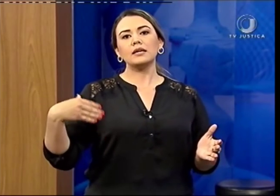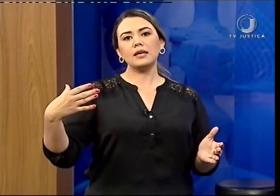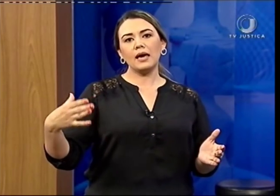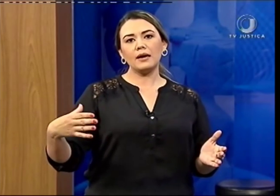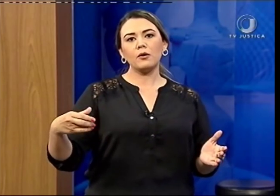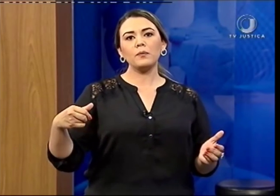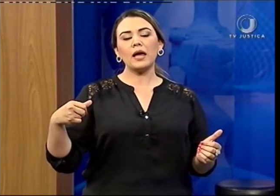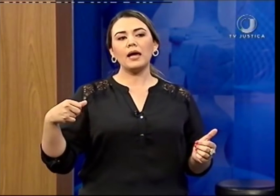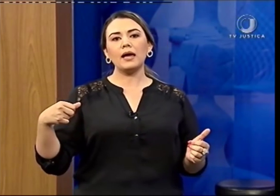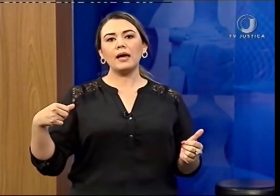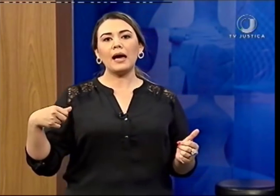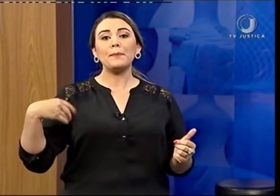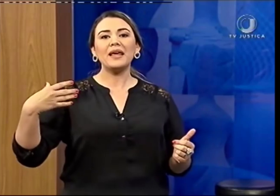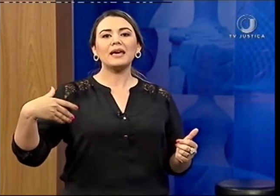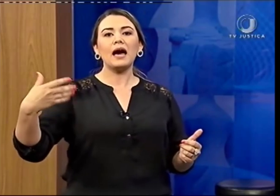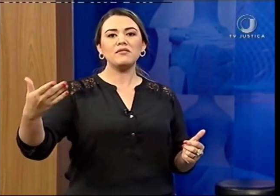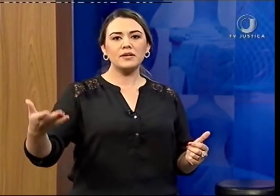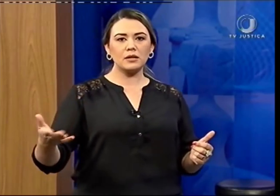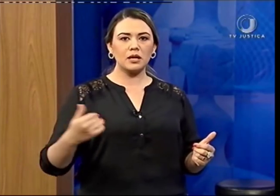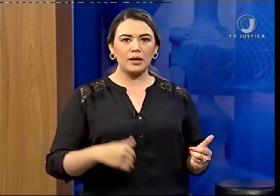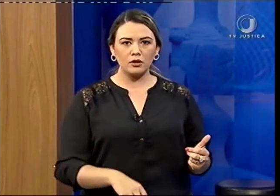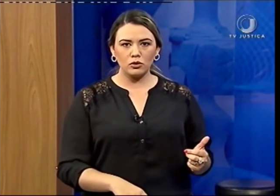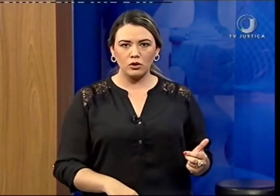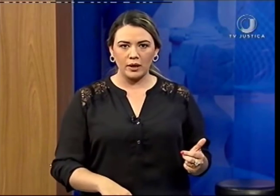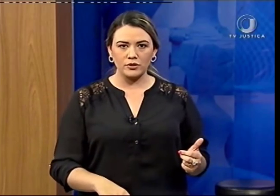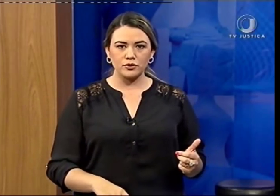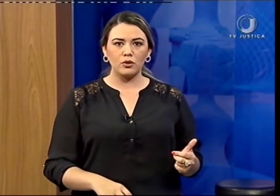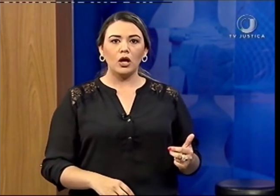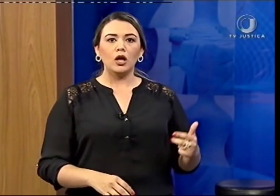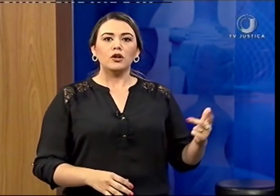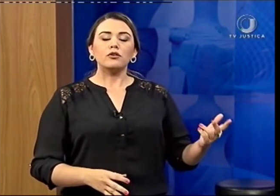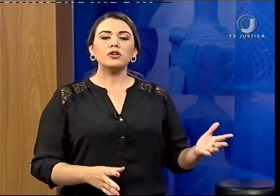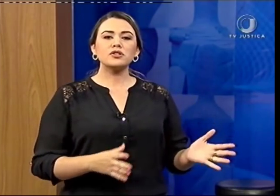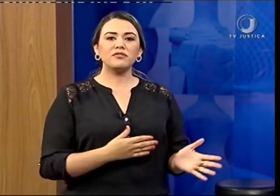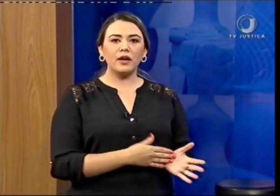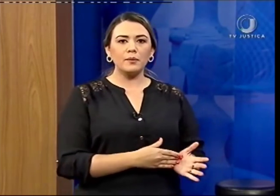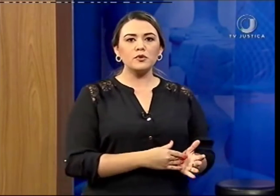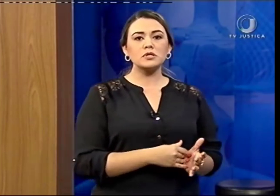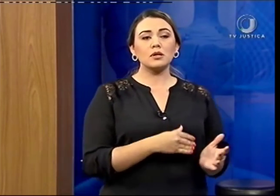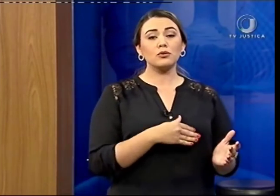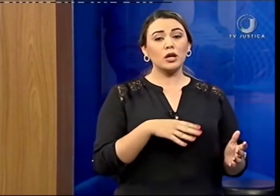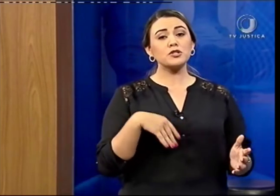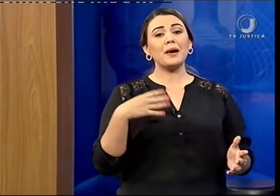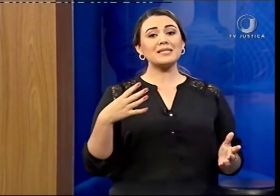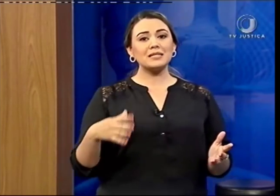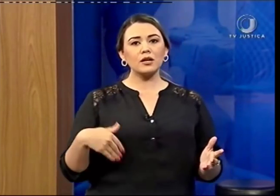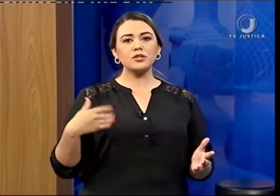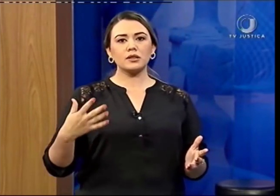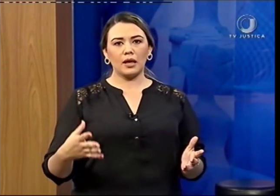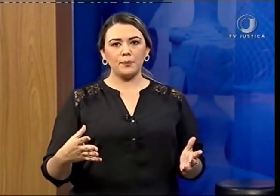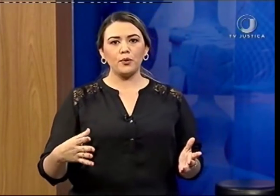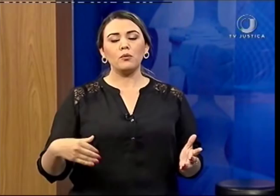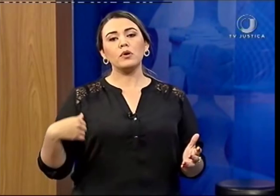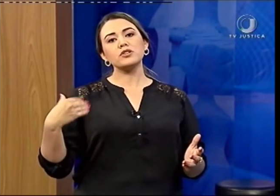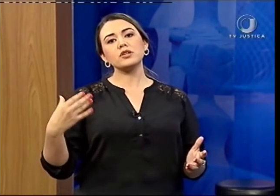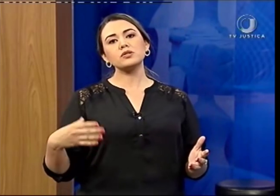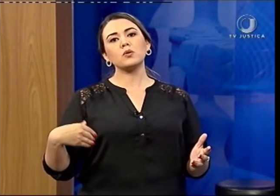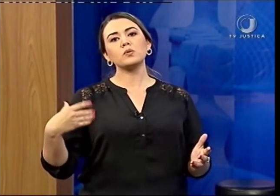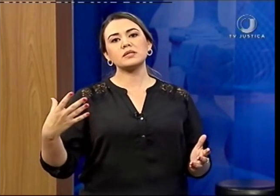que eram aplicáveis ao trabalhador doméstico. Nós tivemos, durante bastante tempo, uma